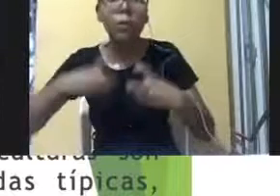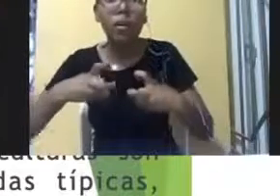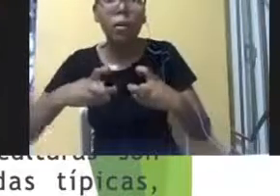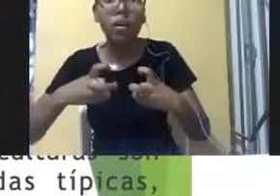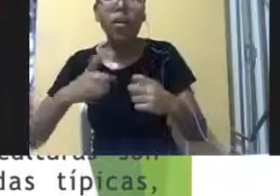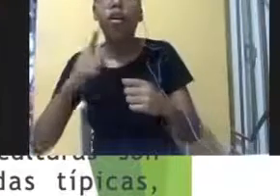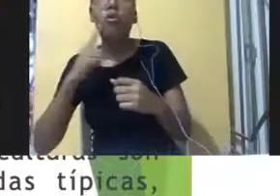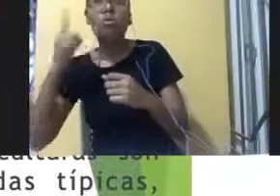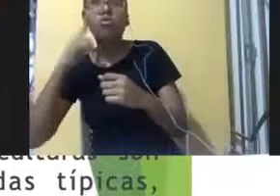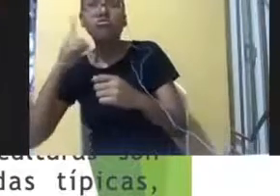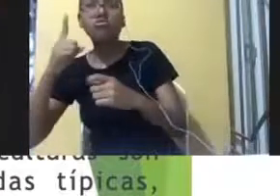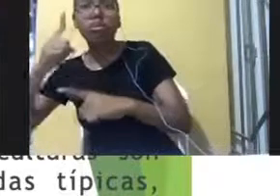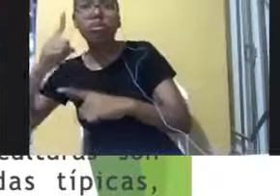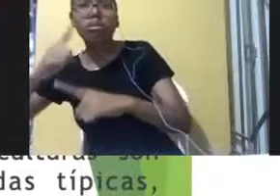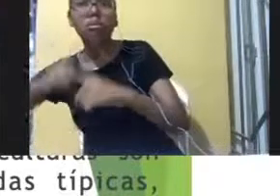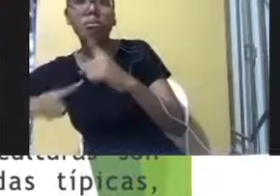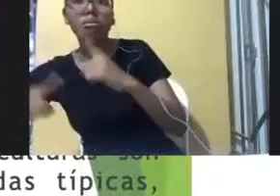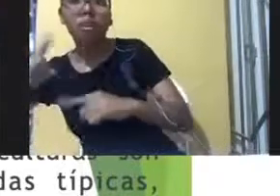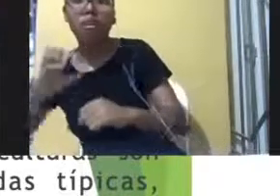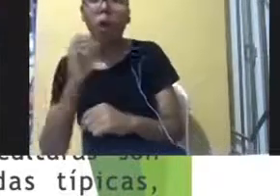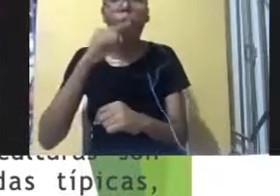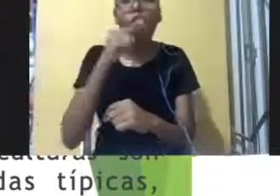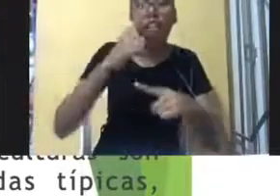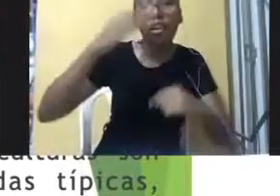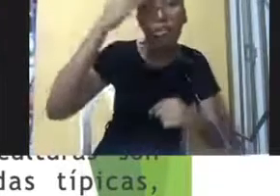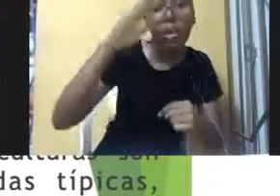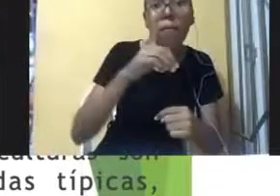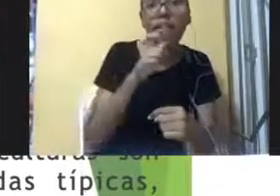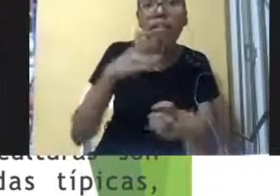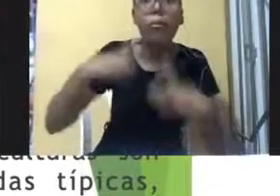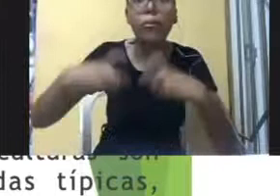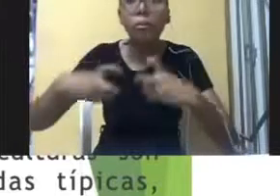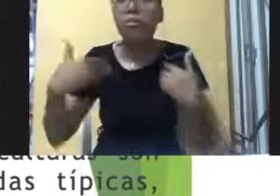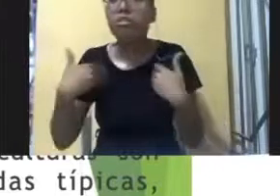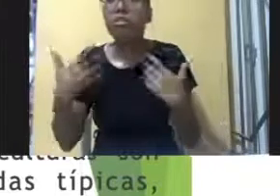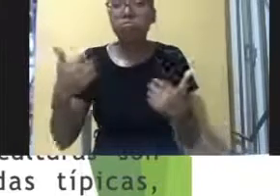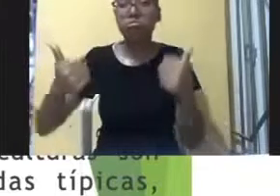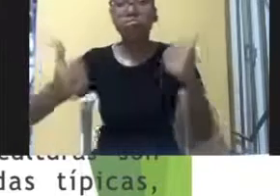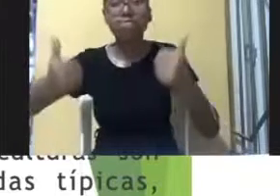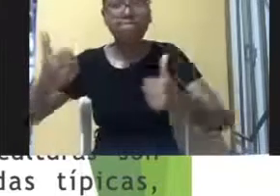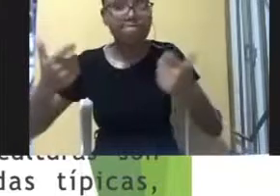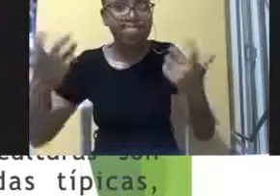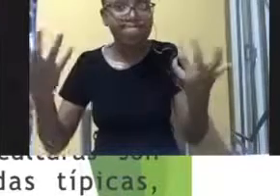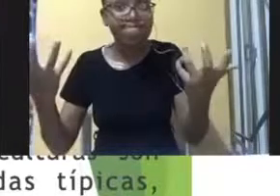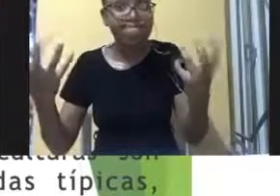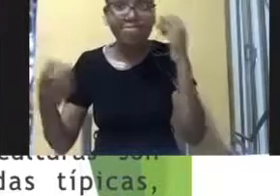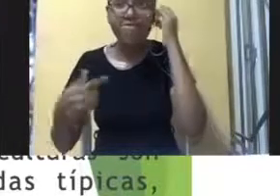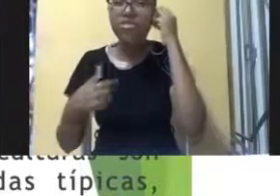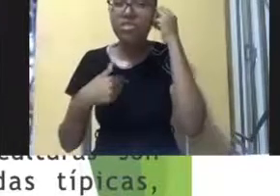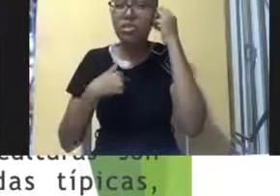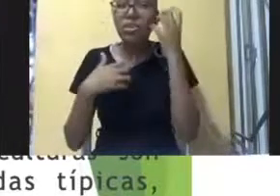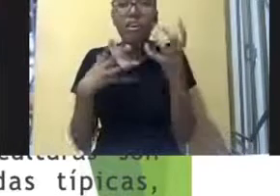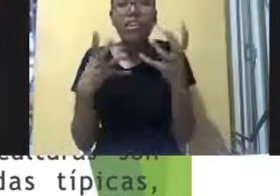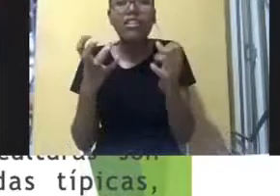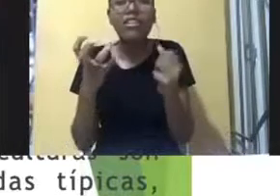señas? Pregúntame, respóndame esa pregunta. A mí me gustaría verle la cara a todo ahora mismo.